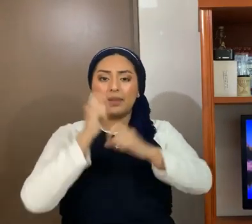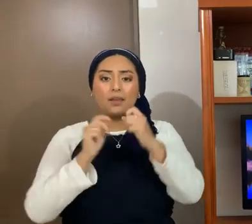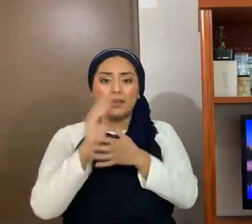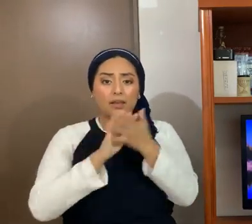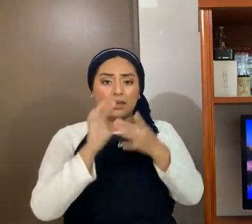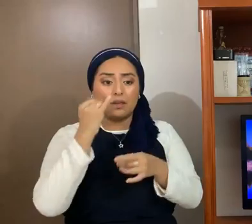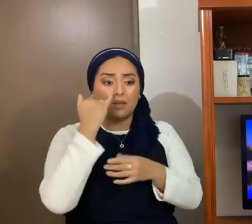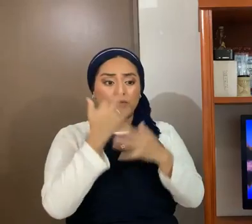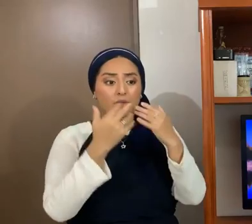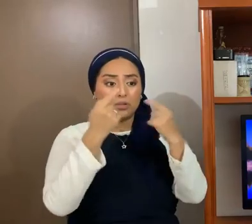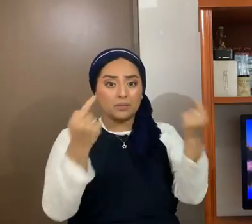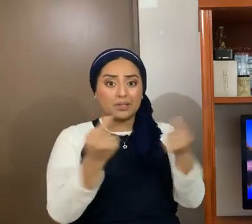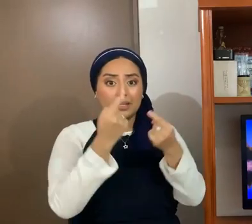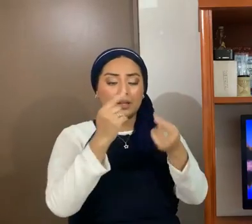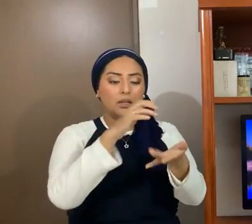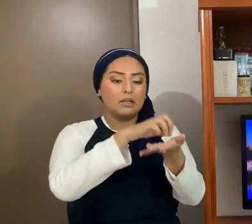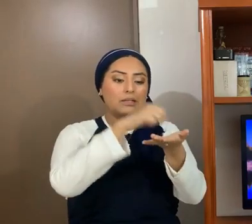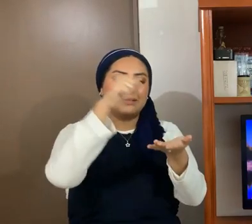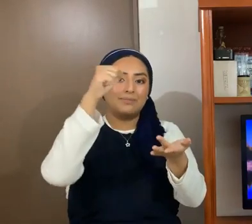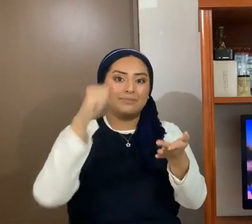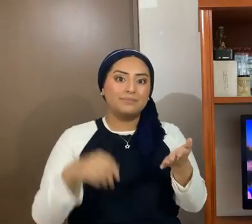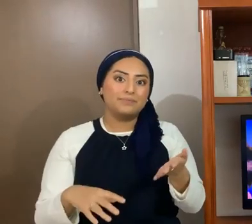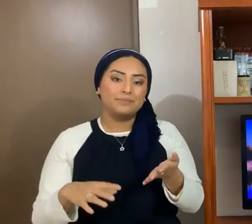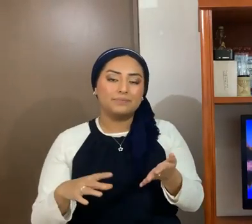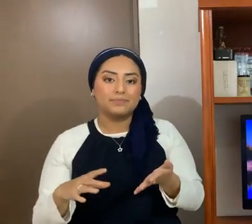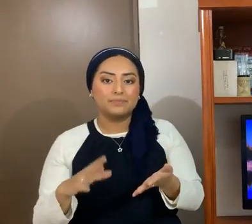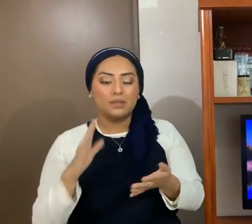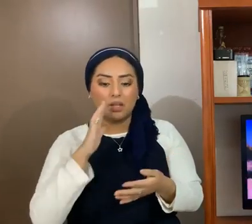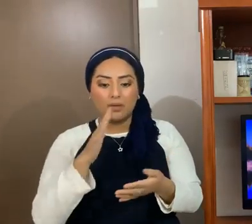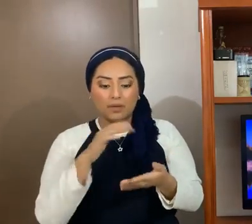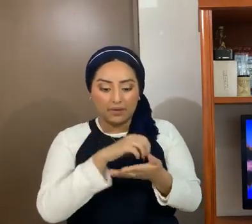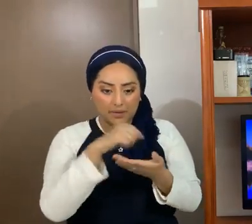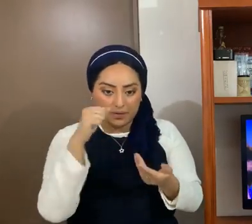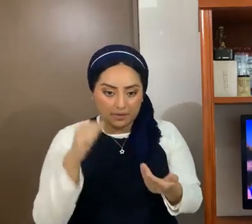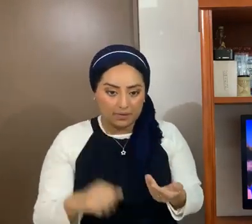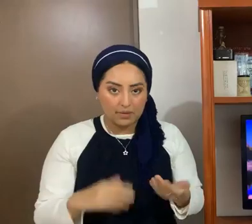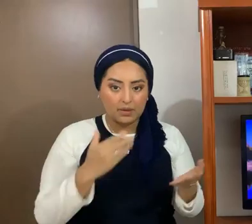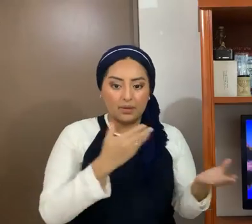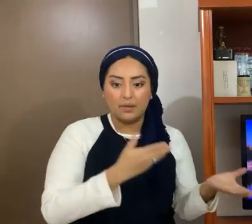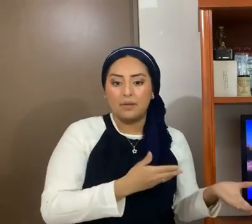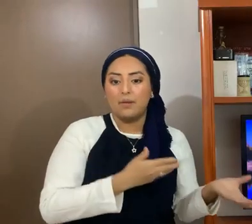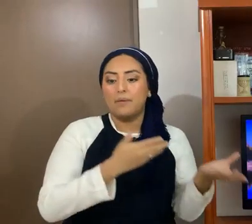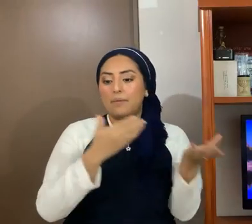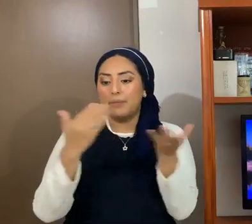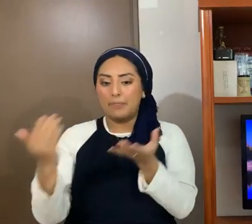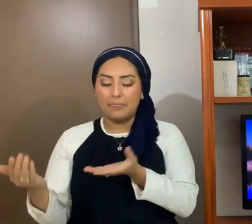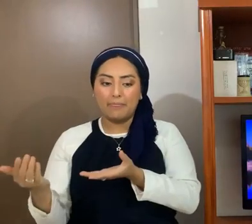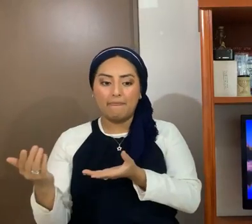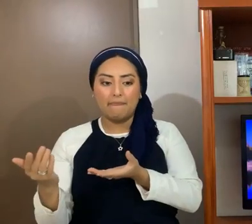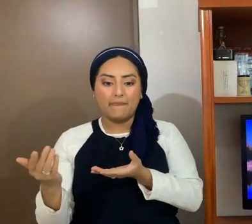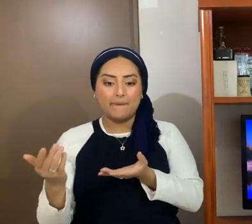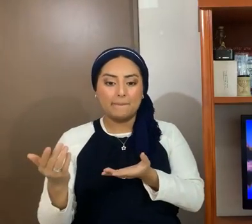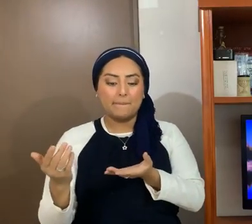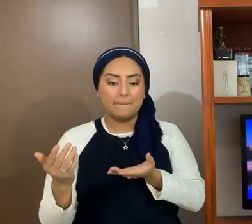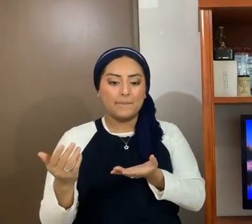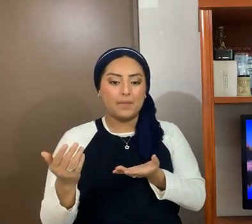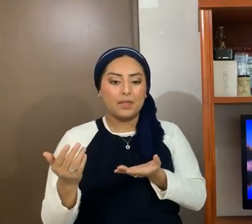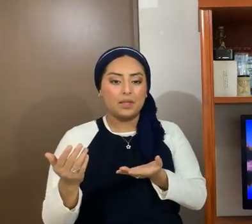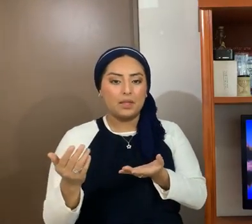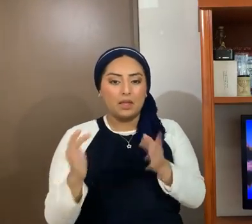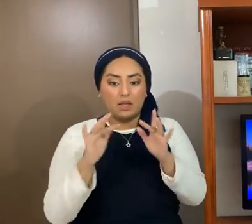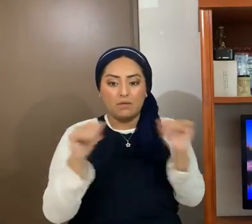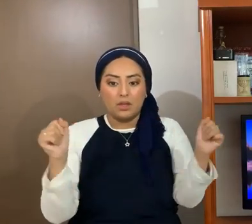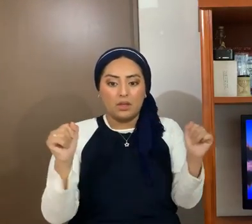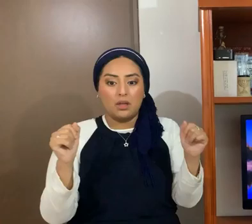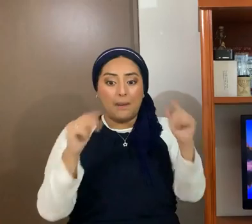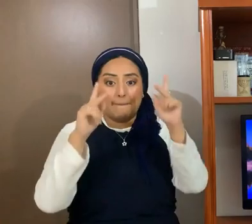HaKodesh, si alguien peca va a ser quitado, va a ser llevado, eso es un decir, o sea, va a desaparecer